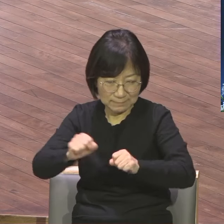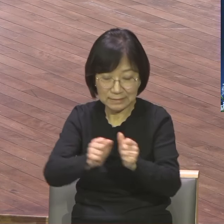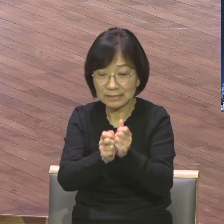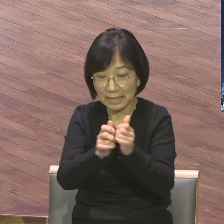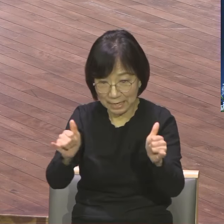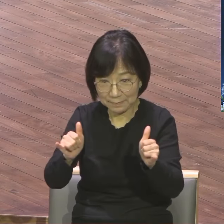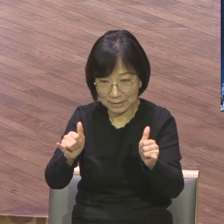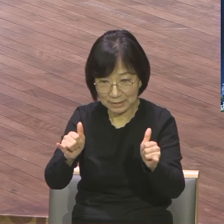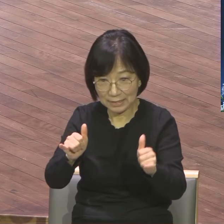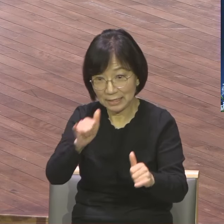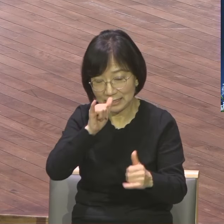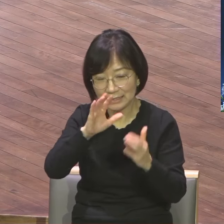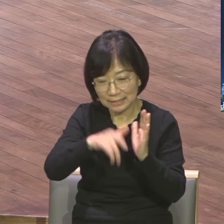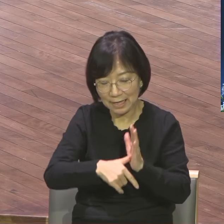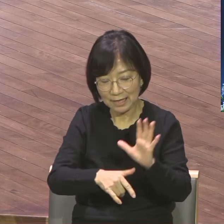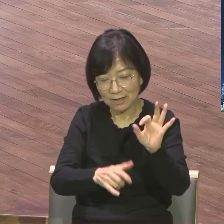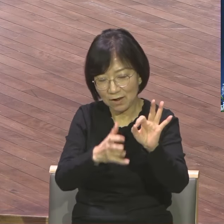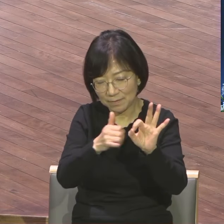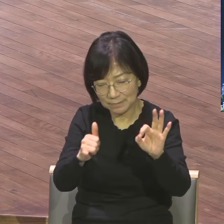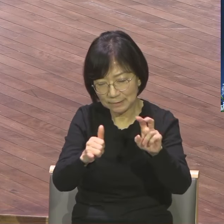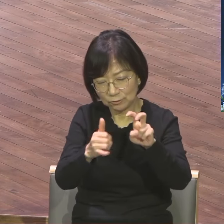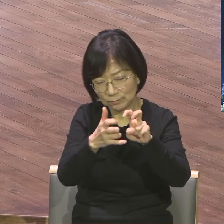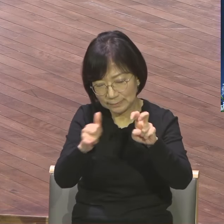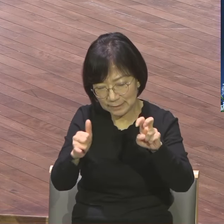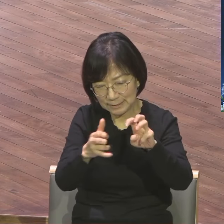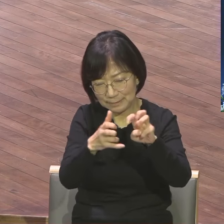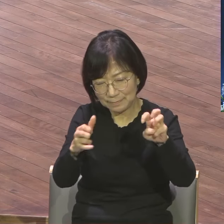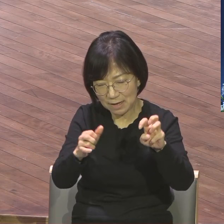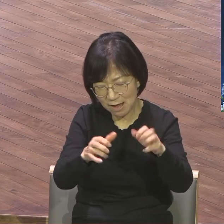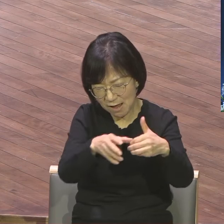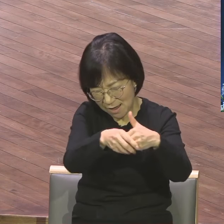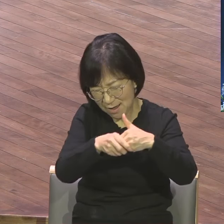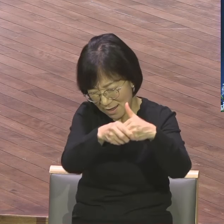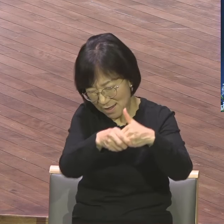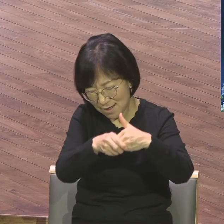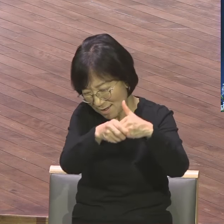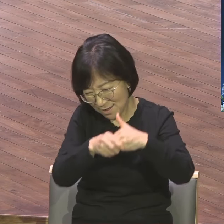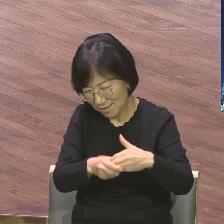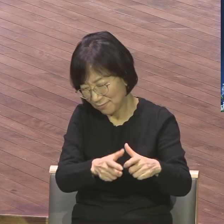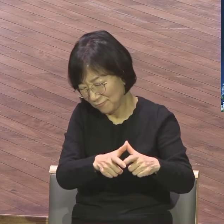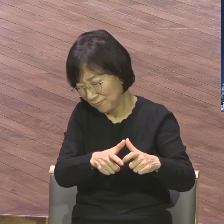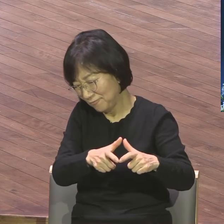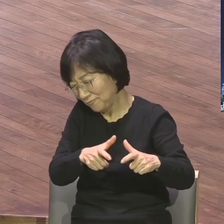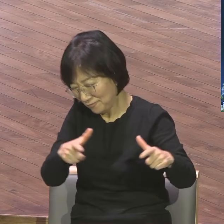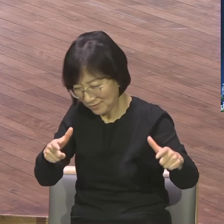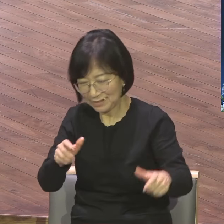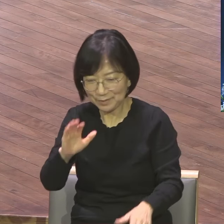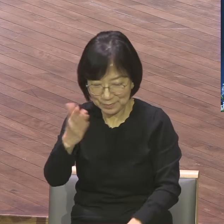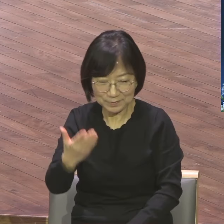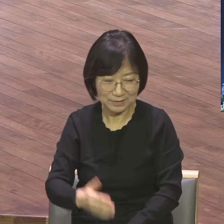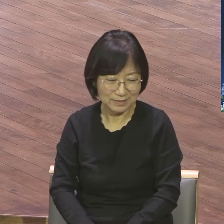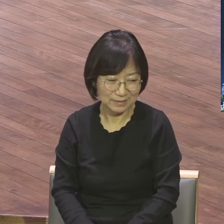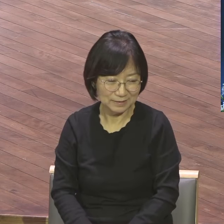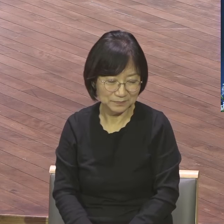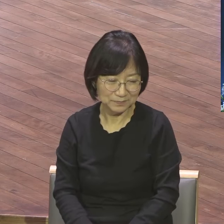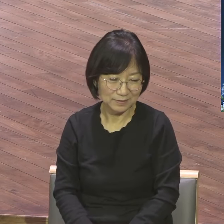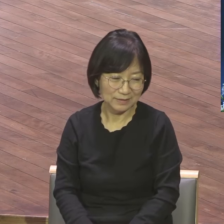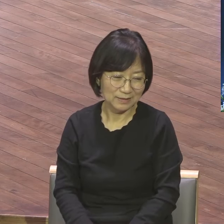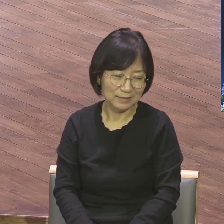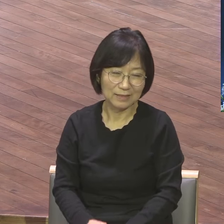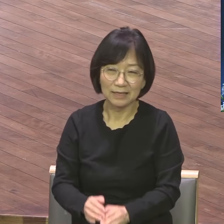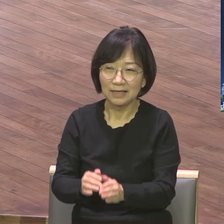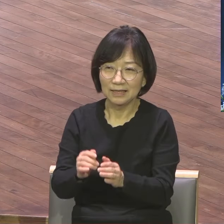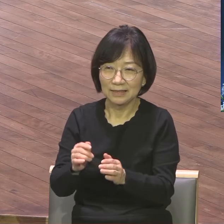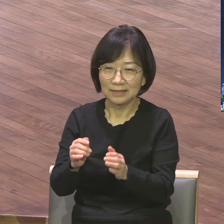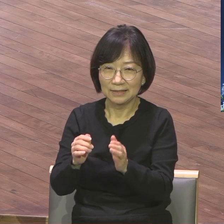10명, 20명, 30명, 50명, 100명의 귀한 영혼들이 정착하는 겁니다. 우리 예수님은 이런 마르투스 정신,